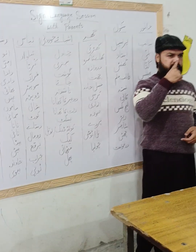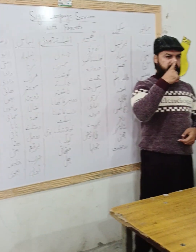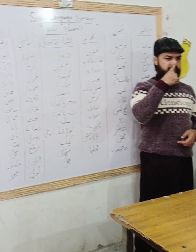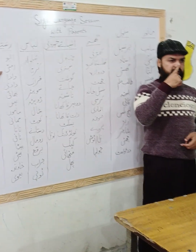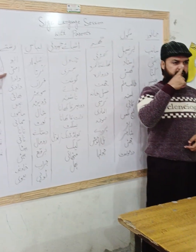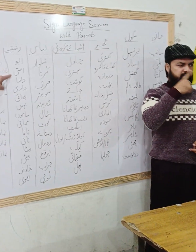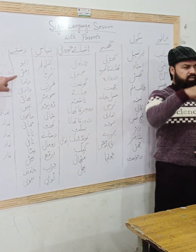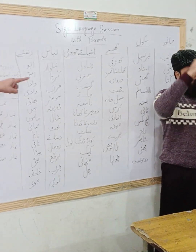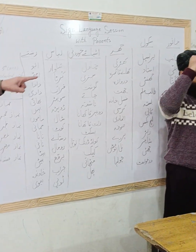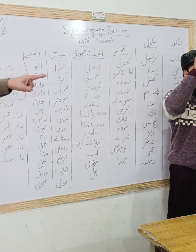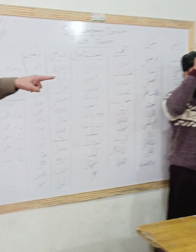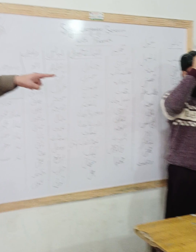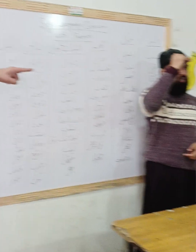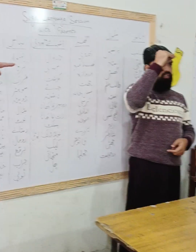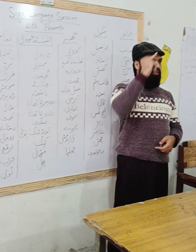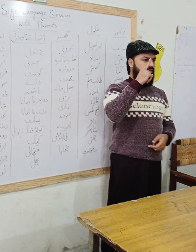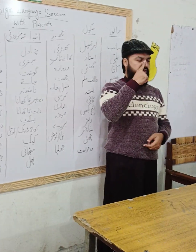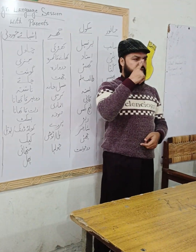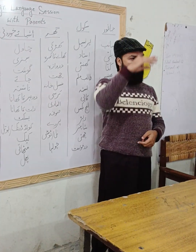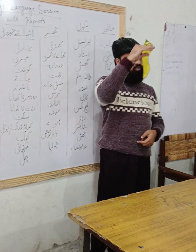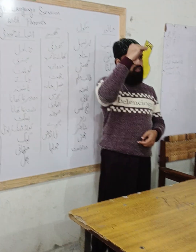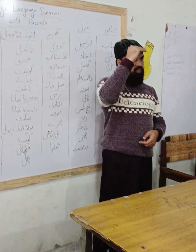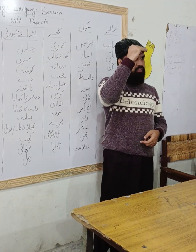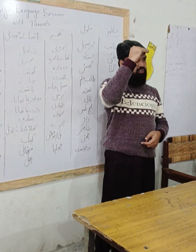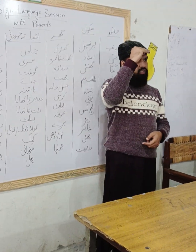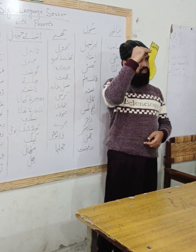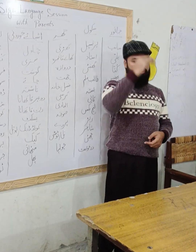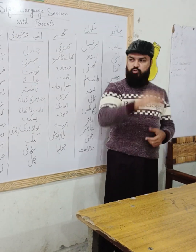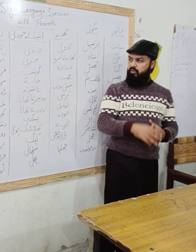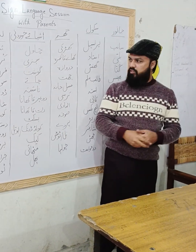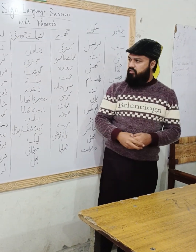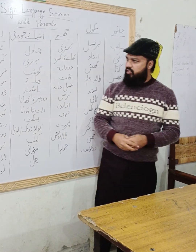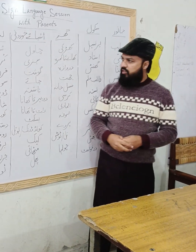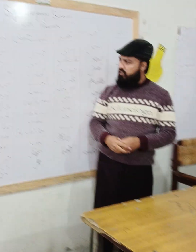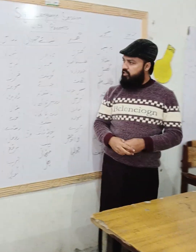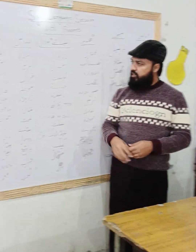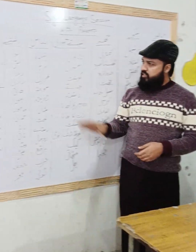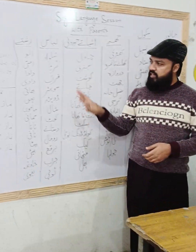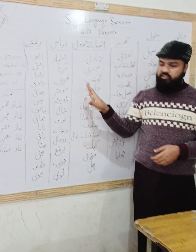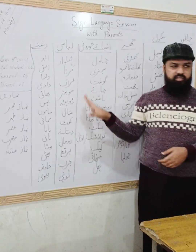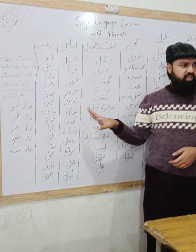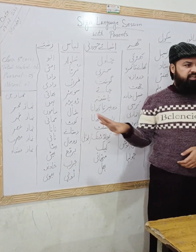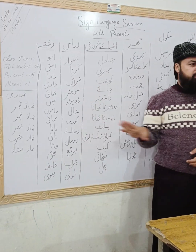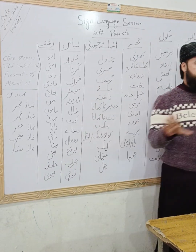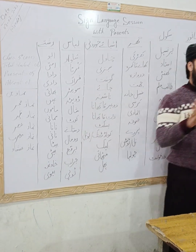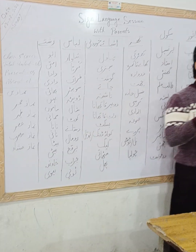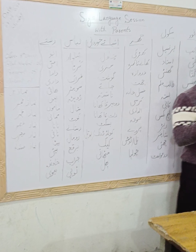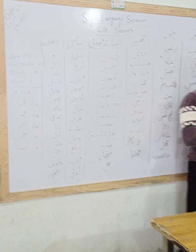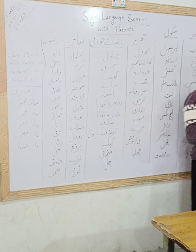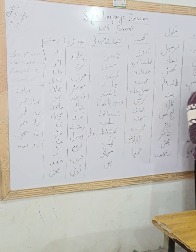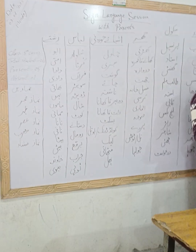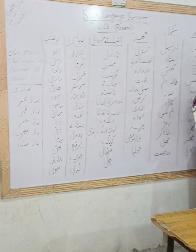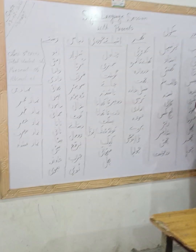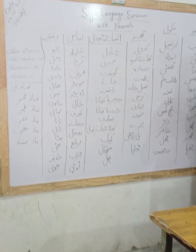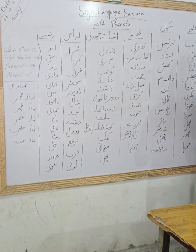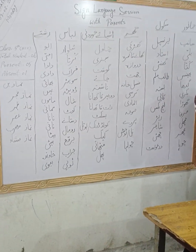इशारा करके और ये ऊपर आ जाएगा, खवातीन का करके इस तरह ऊपर आ जाएगा। ये ऐसे इशारे हैं जो स्टैंडर्डाइज्ड हैं, जो पूरे